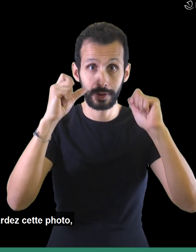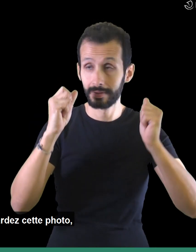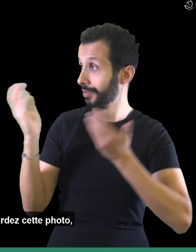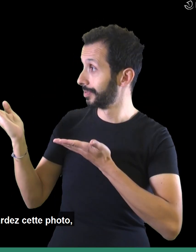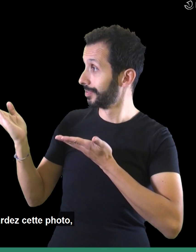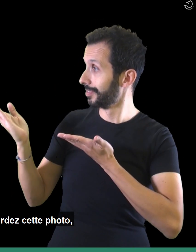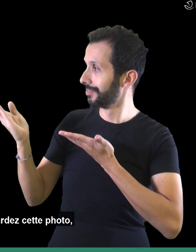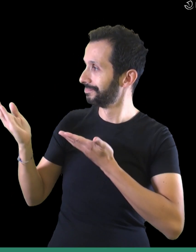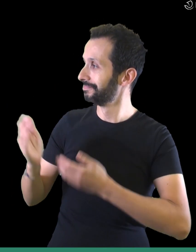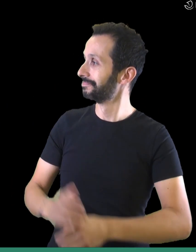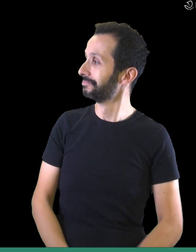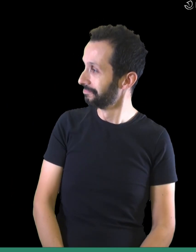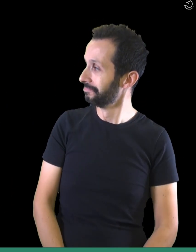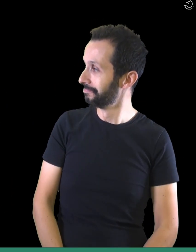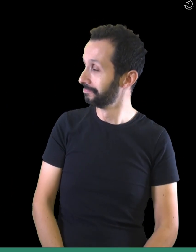Regardez cette photo.